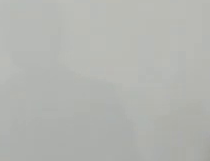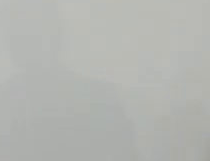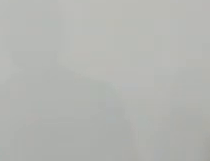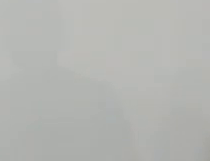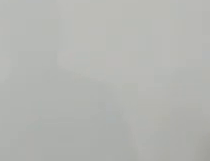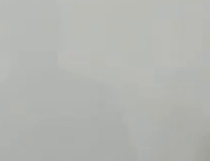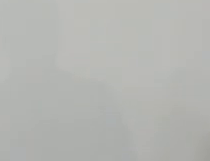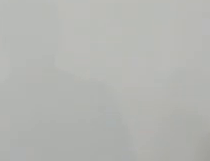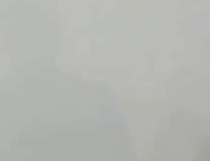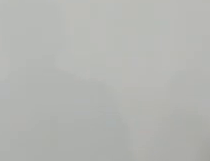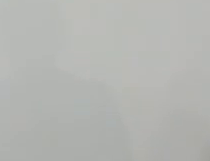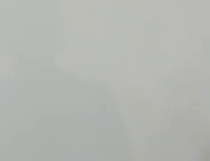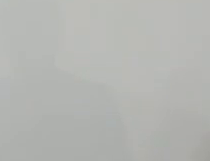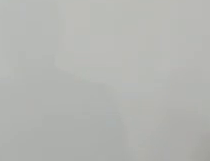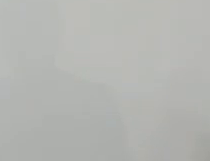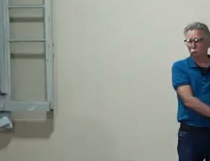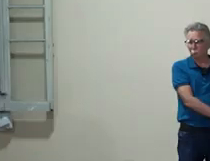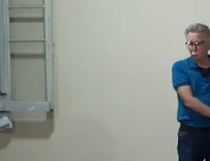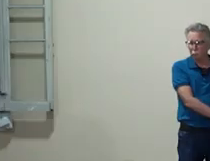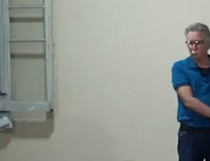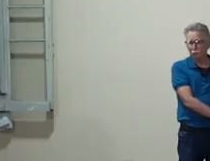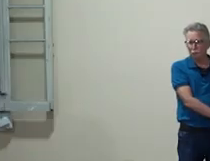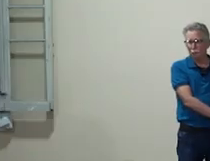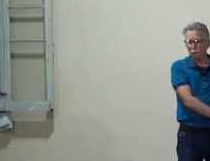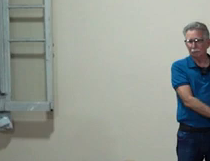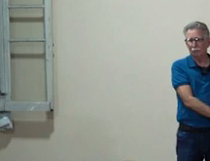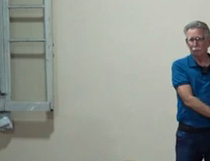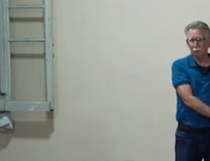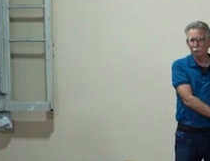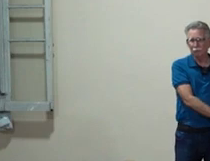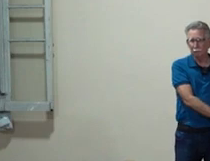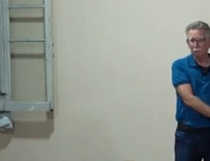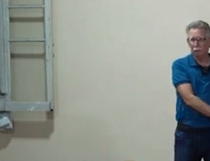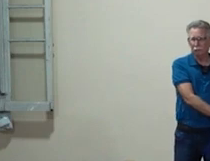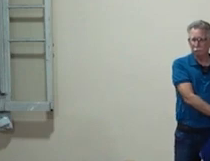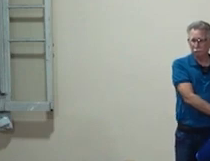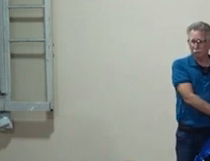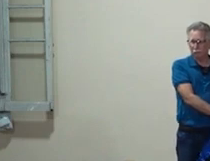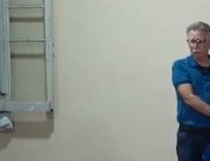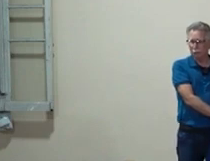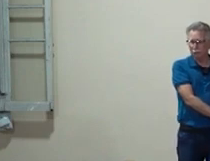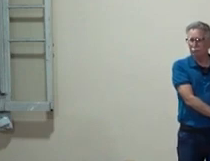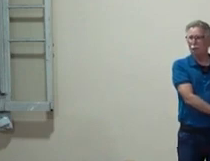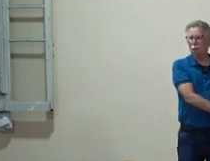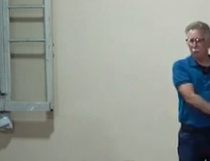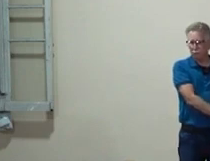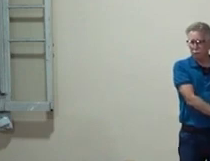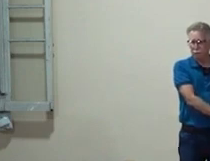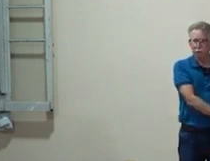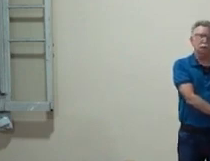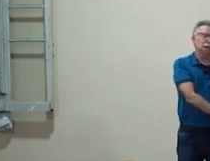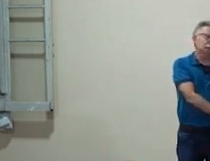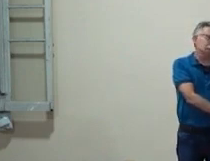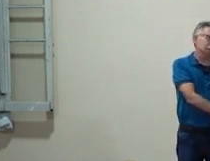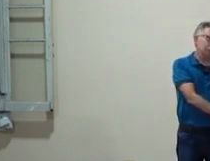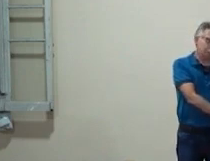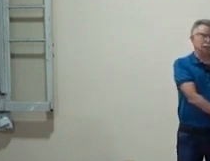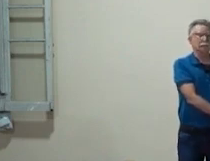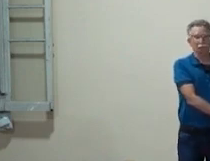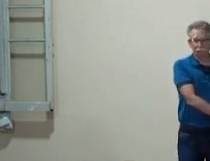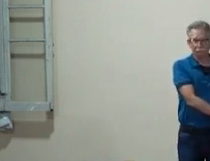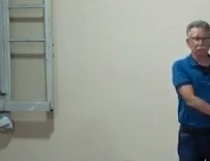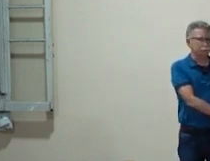151 anos de aniversário do clube, nada mais oportuno do que a voz de alguém que vai nos esclarecer da importância